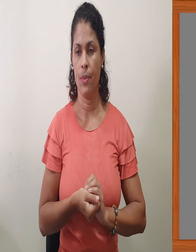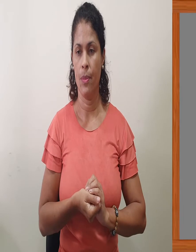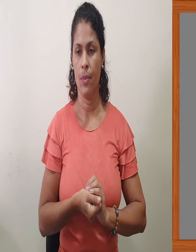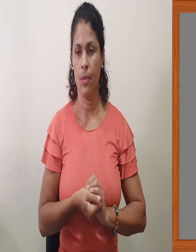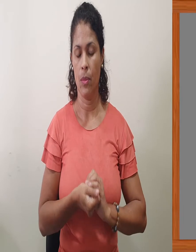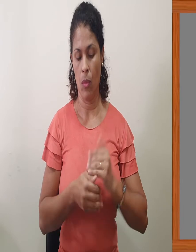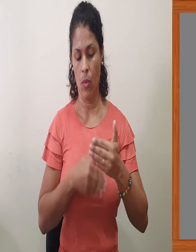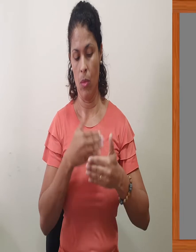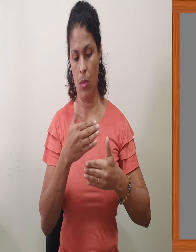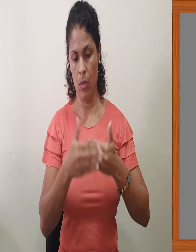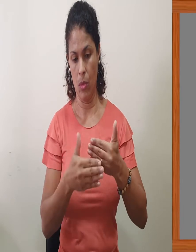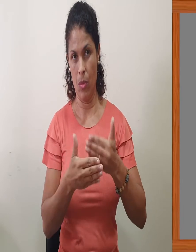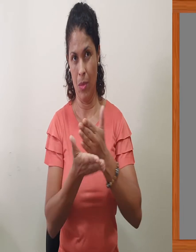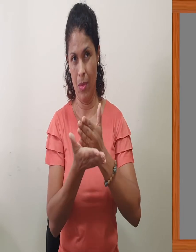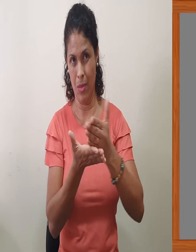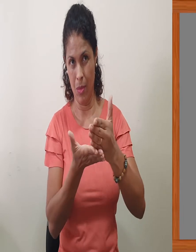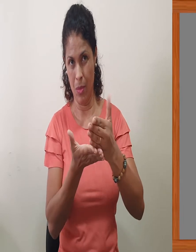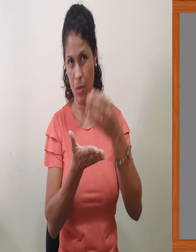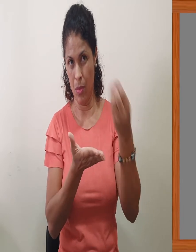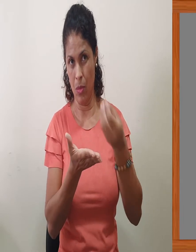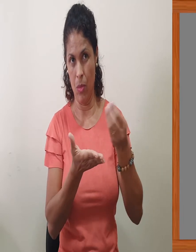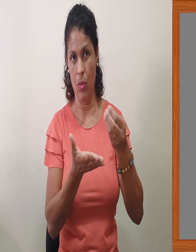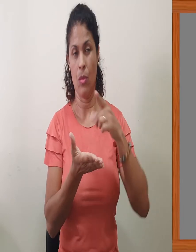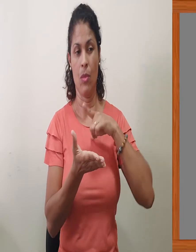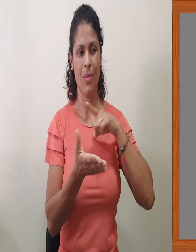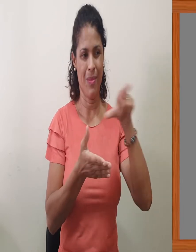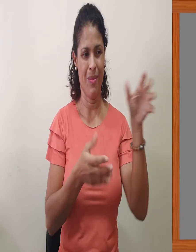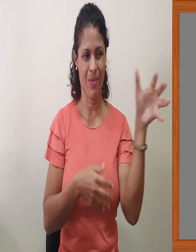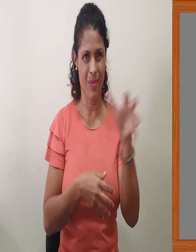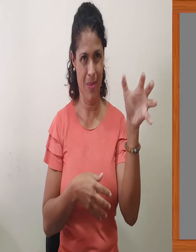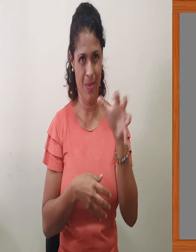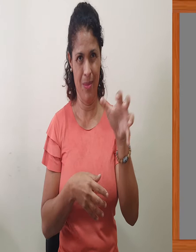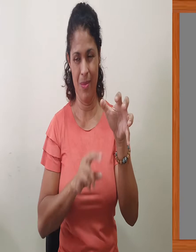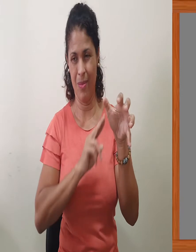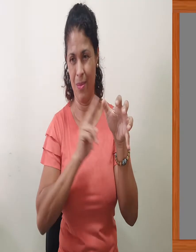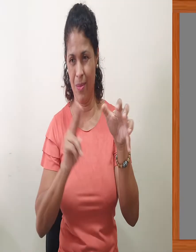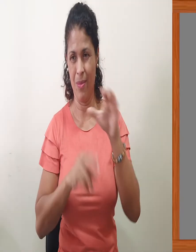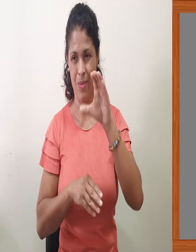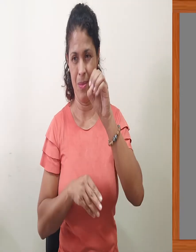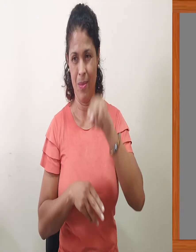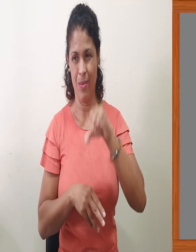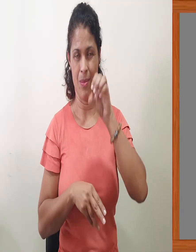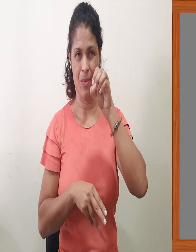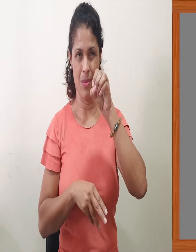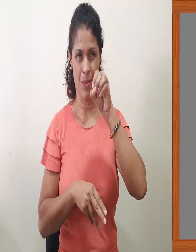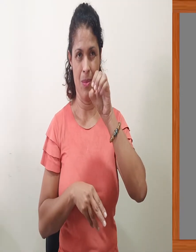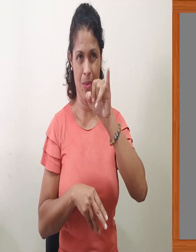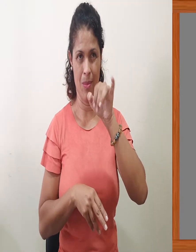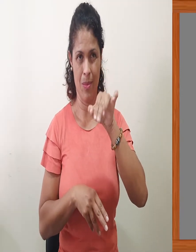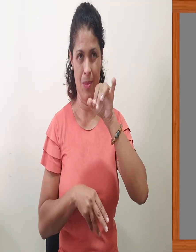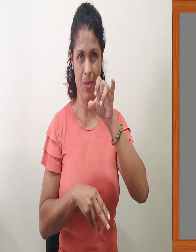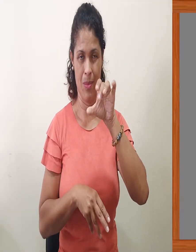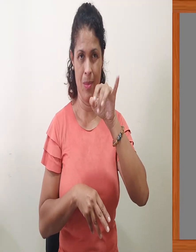A oncogênese ocorre em etapas, que nós denominamos iniciação, promoção